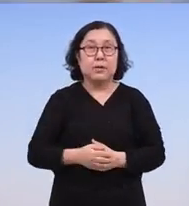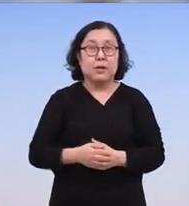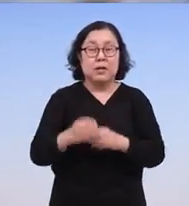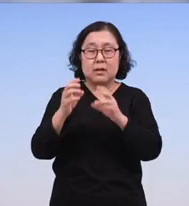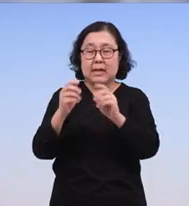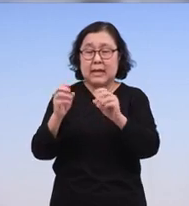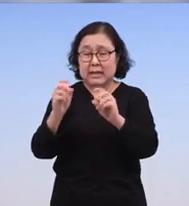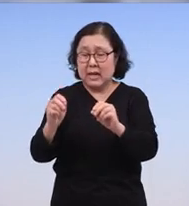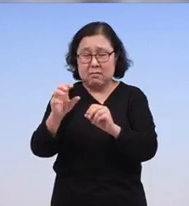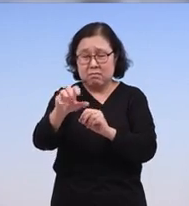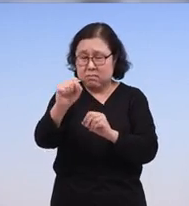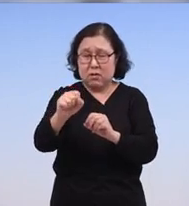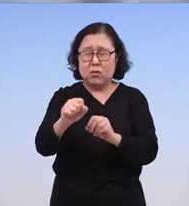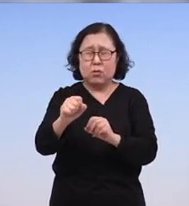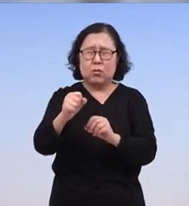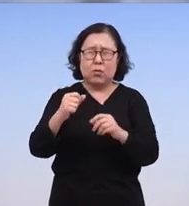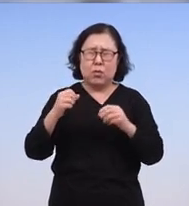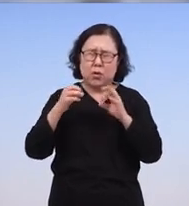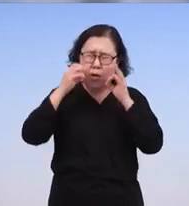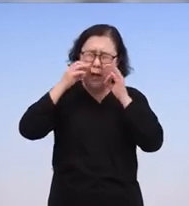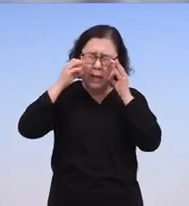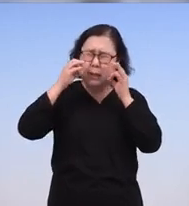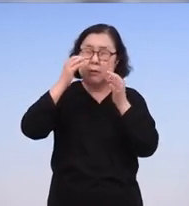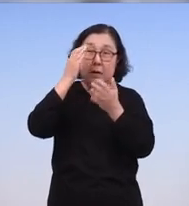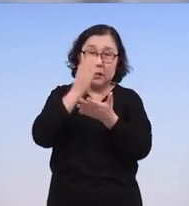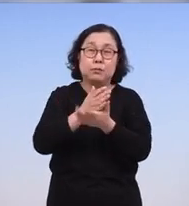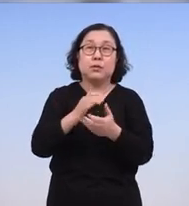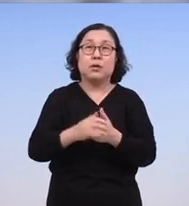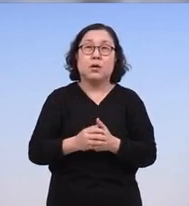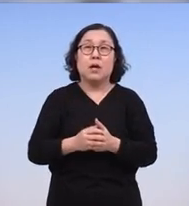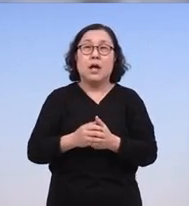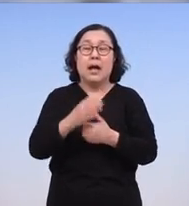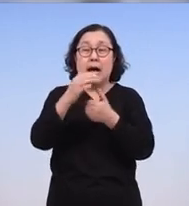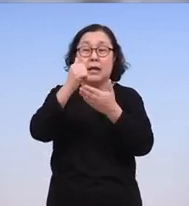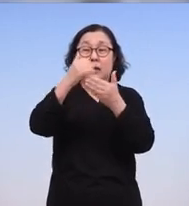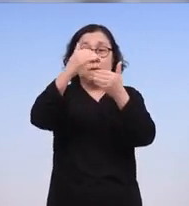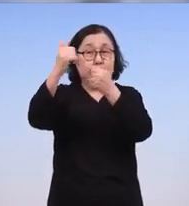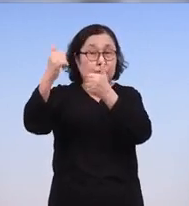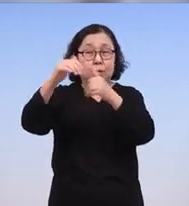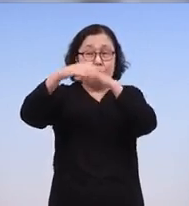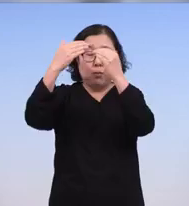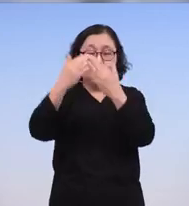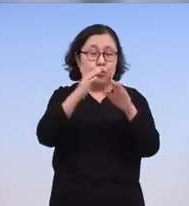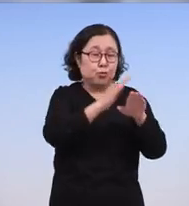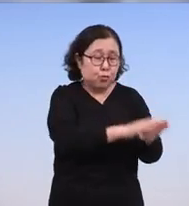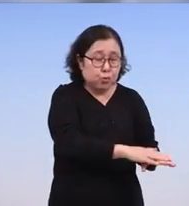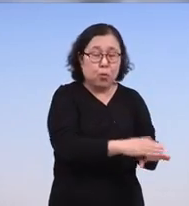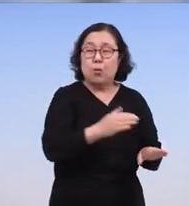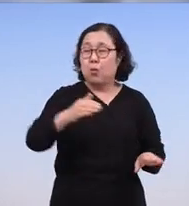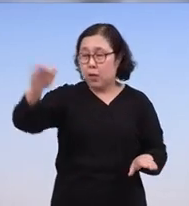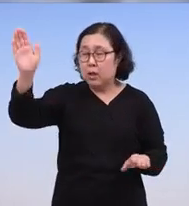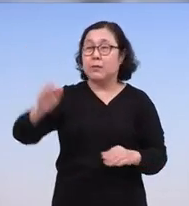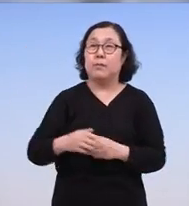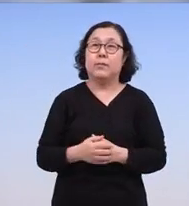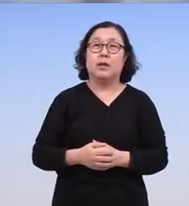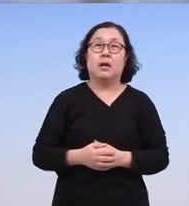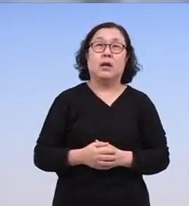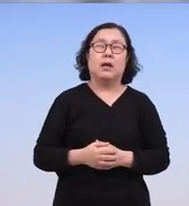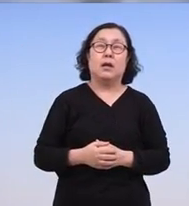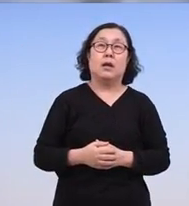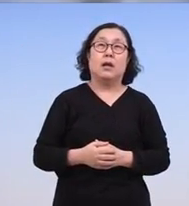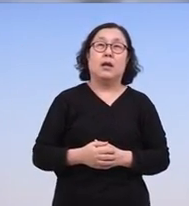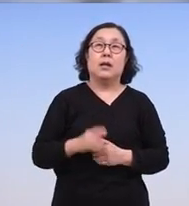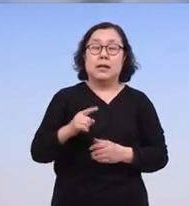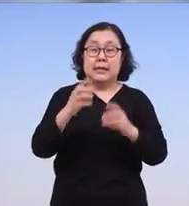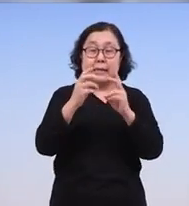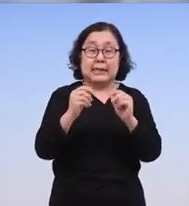그 땅땅 그러지 마세요. 그 등기가 되나 등기가 안 되나 뭐 부르시면 다 그냥 틀고 가는 건 똑같은데요. 이